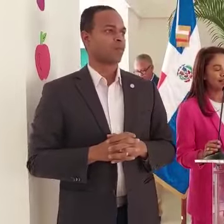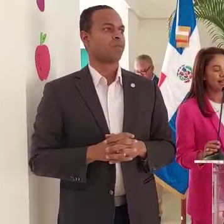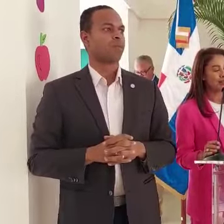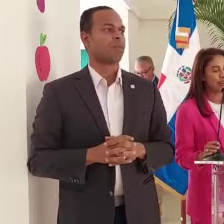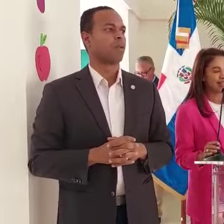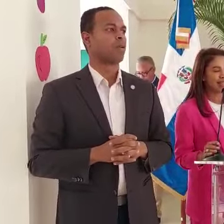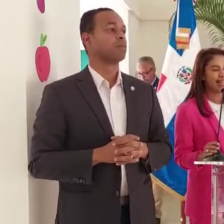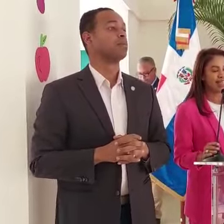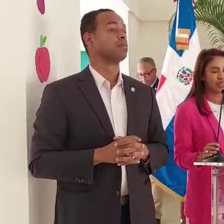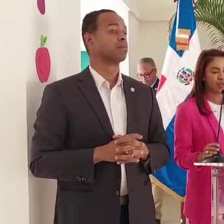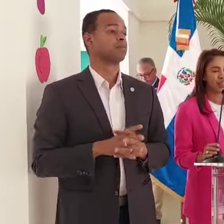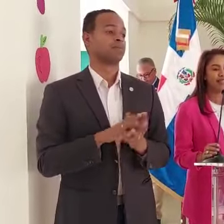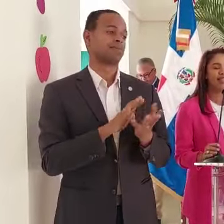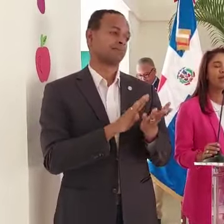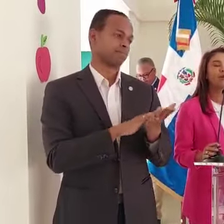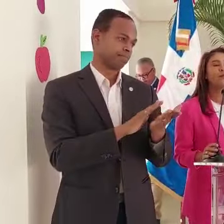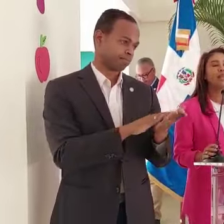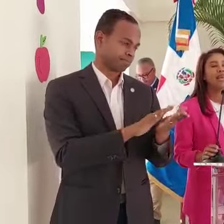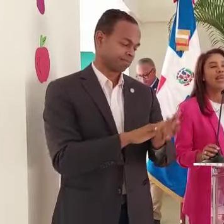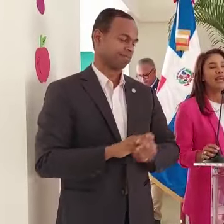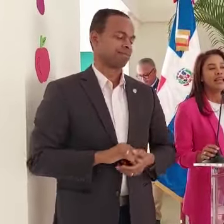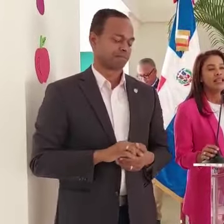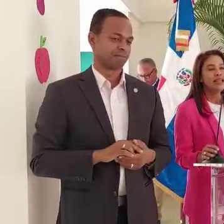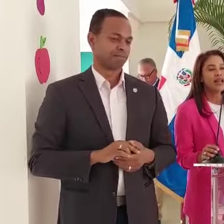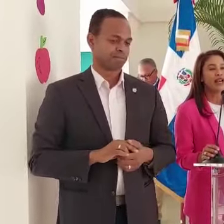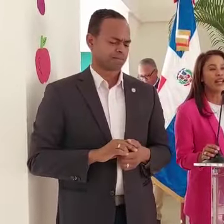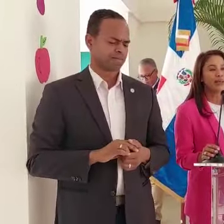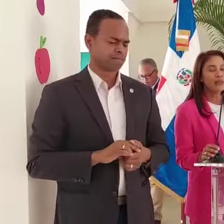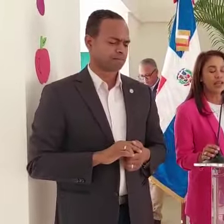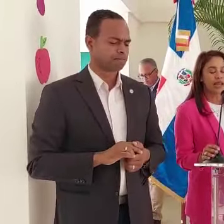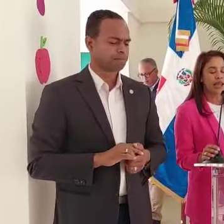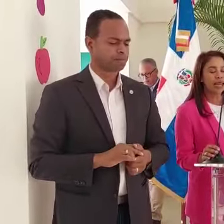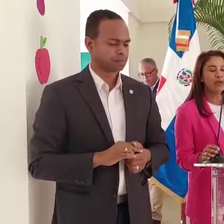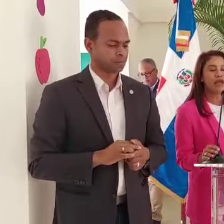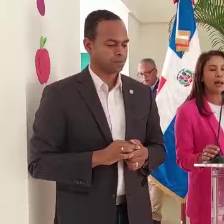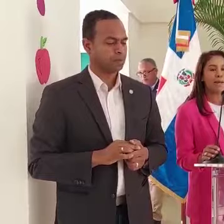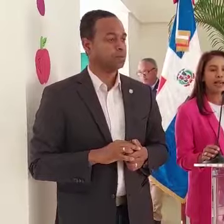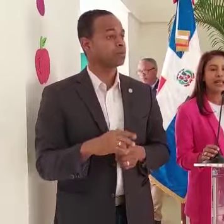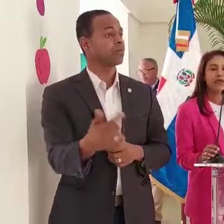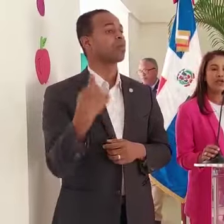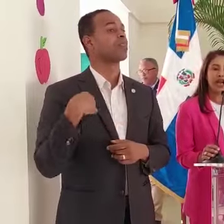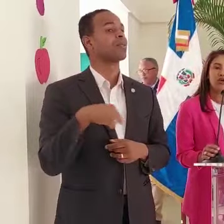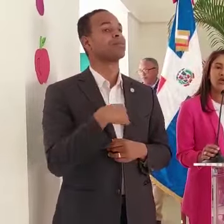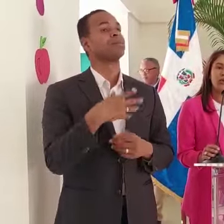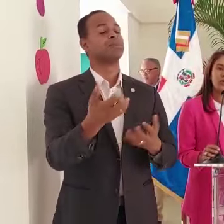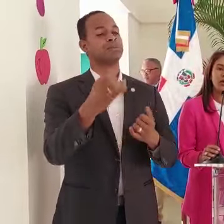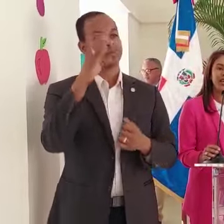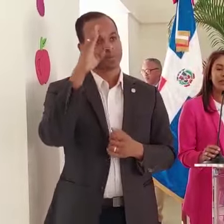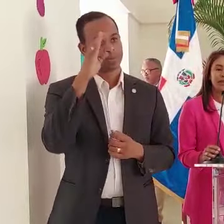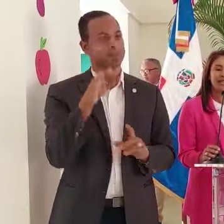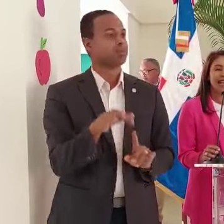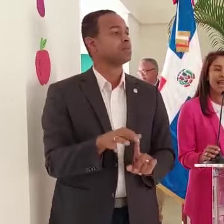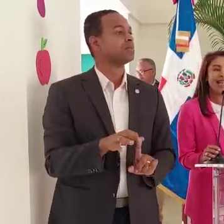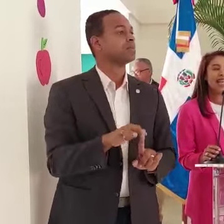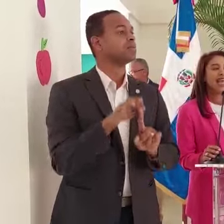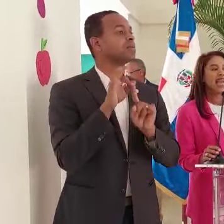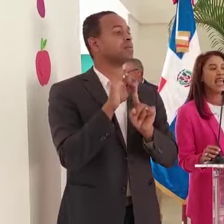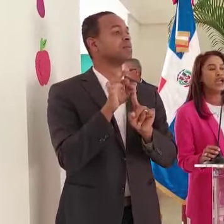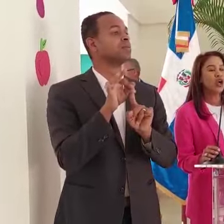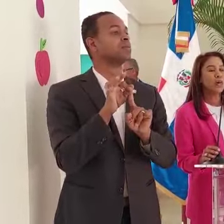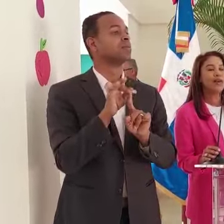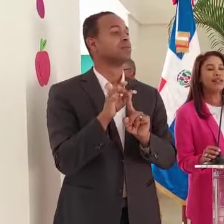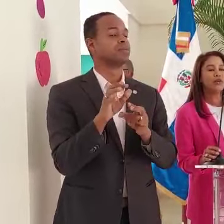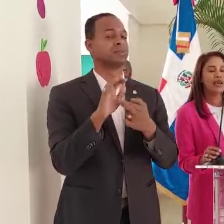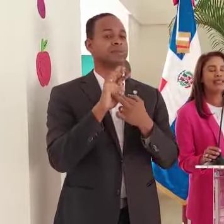y nuestras felicitaciones. Señores, queremos también dar un saludo muy especial